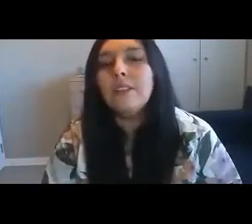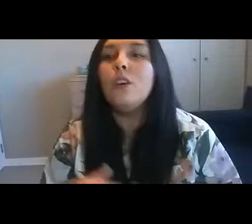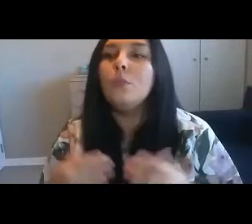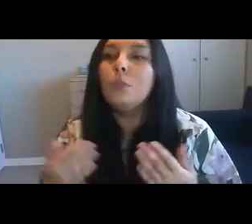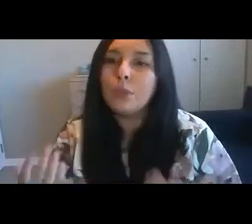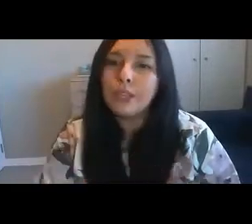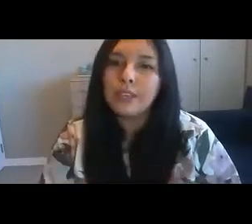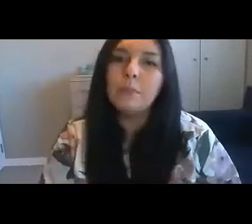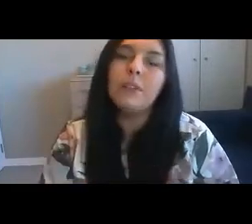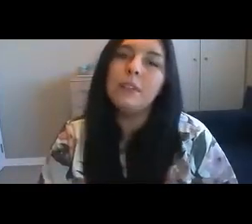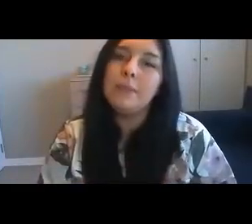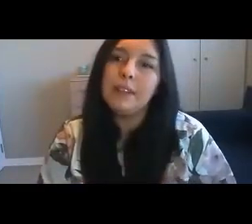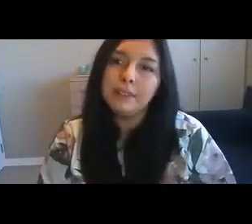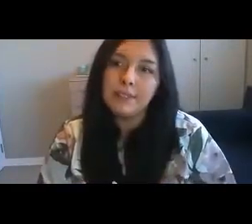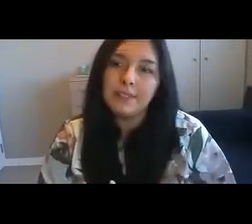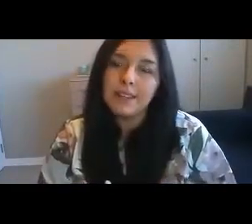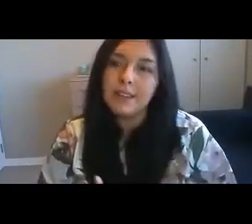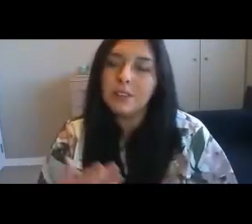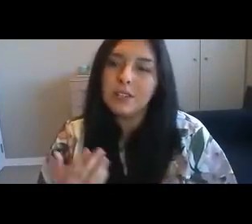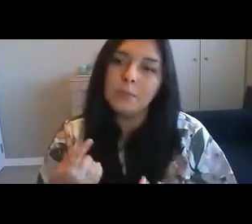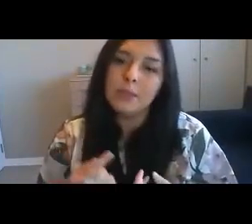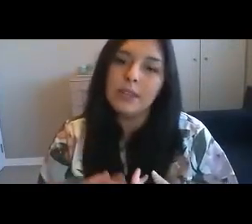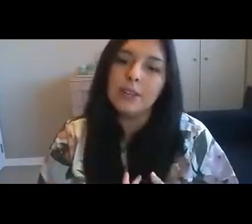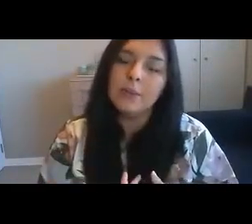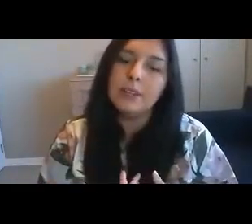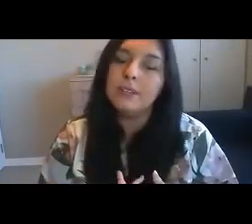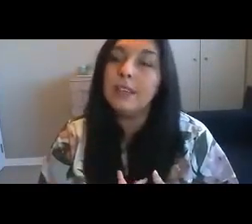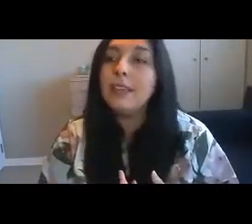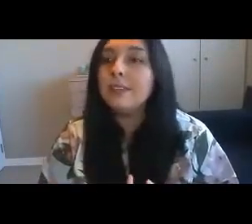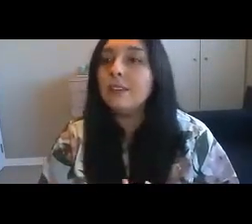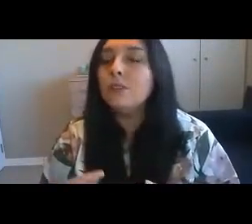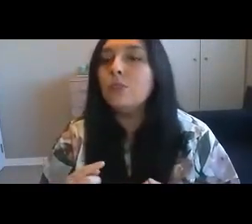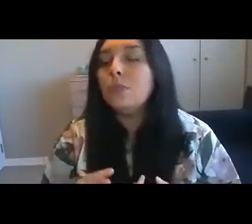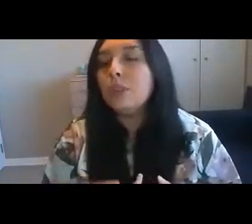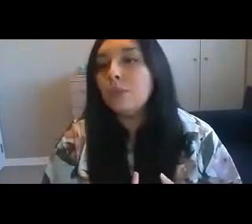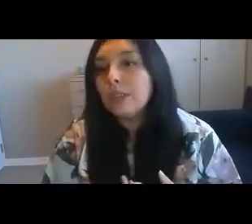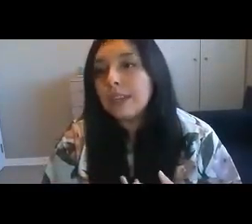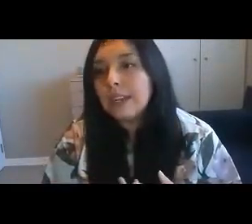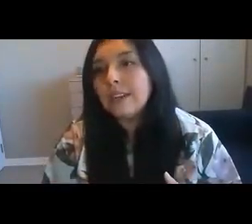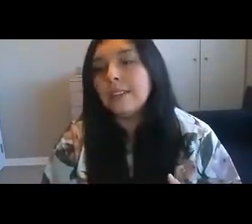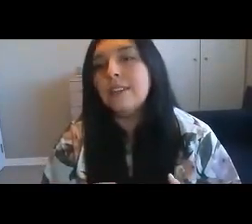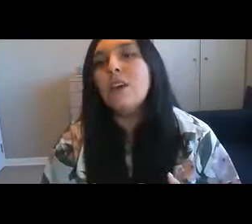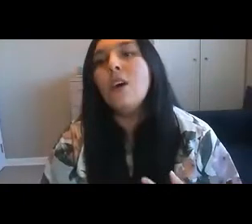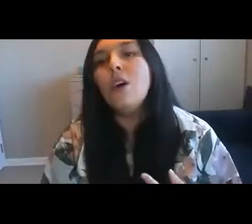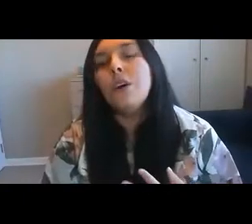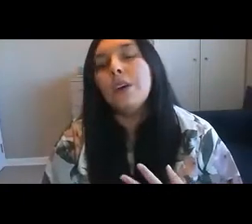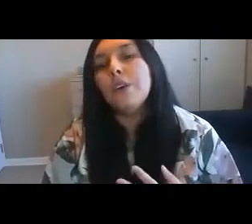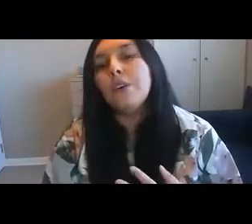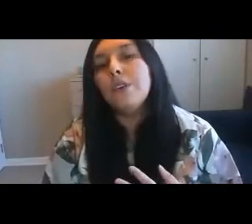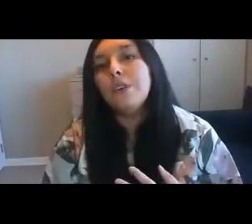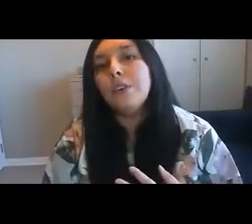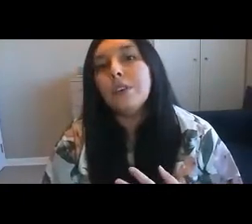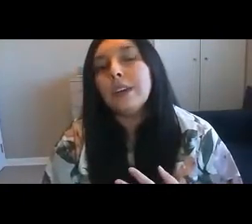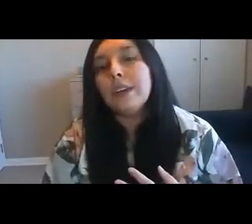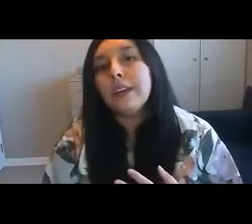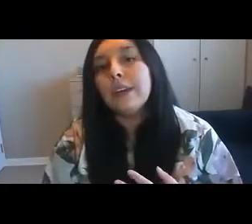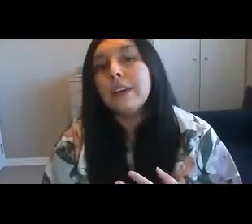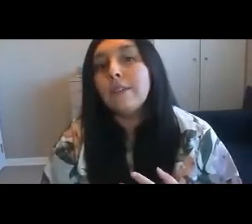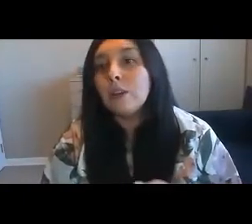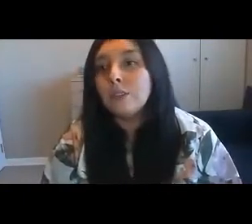razonables como, por ejemplo, el tema de la accesibilidad con intérprete de lengua de señas, con subtítulo de clases, con